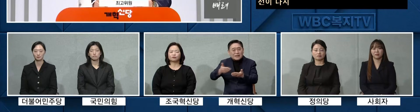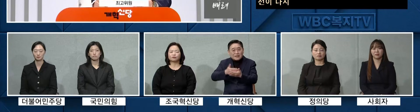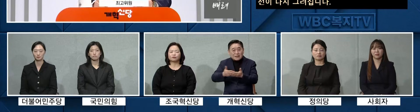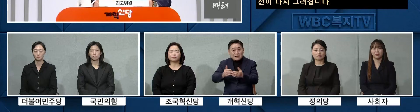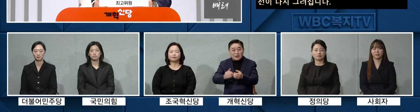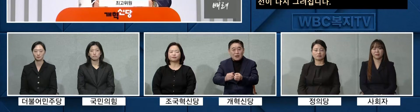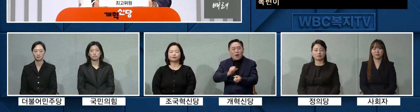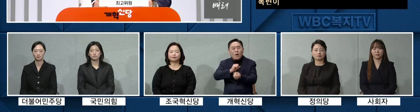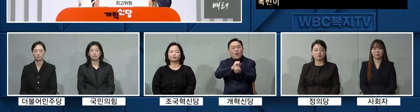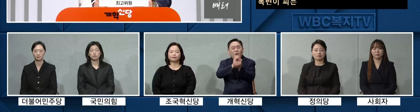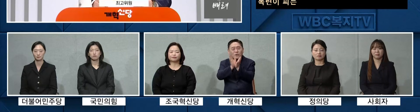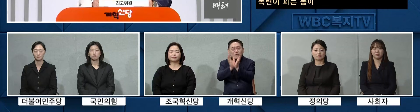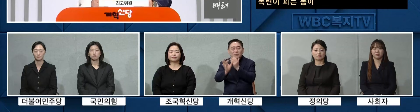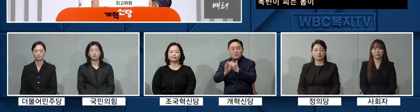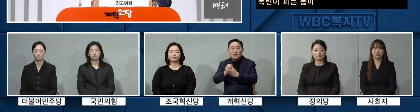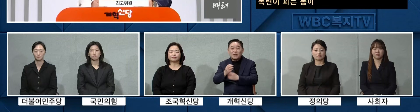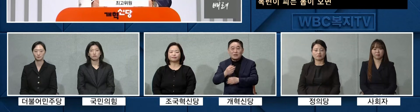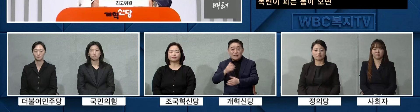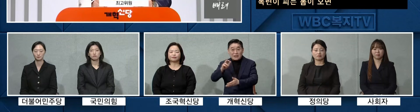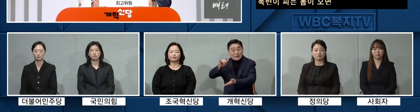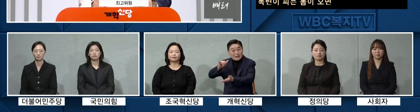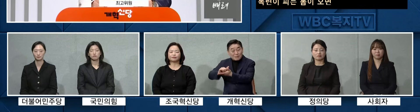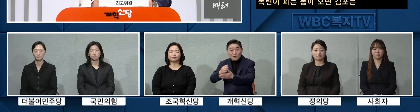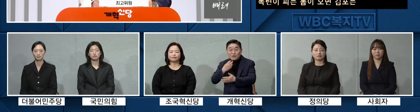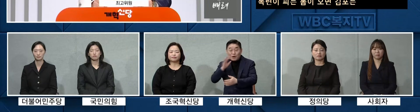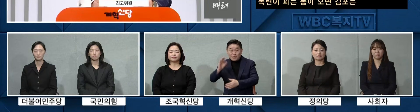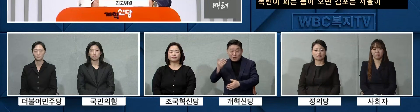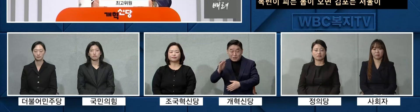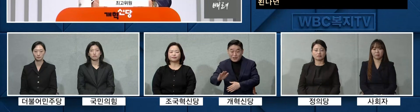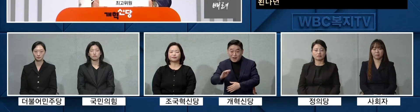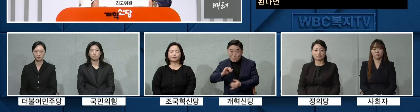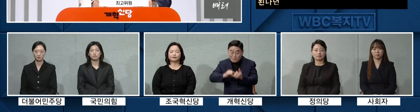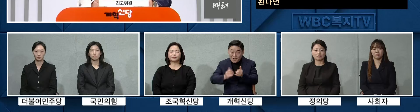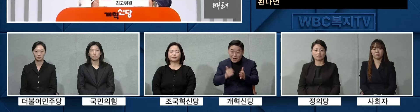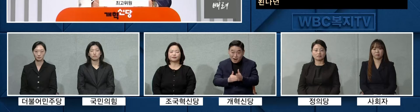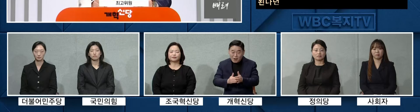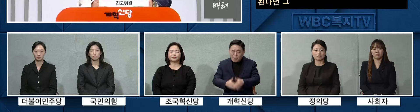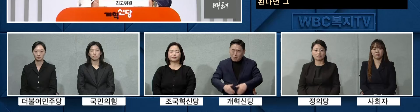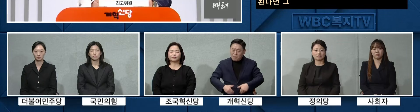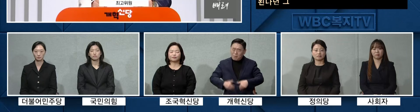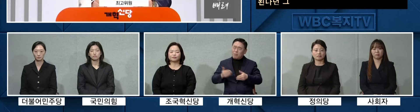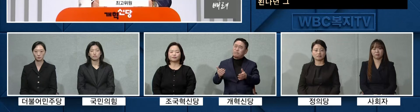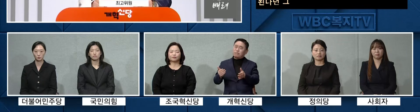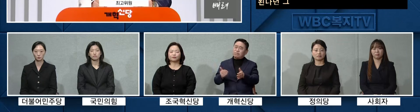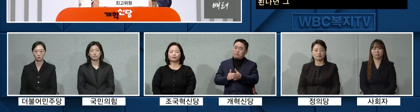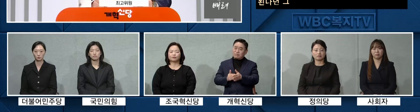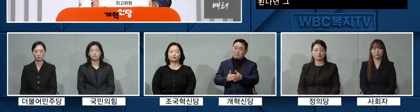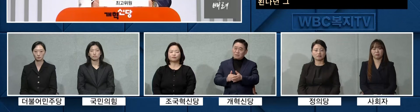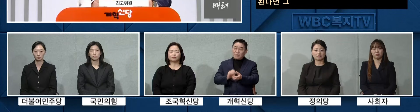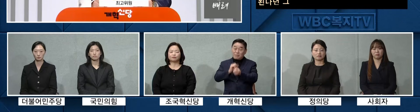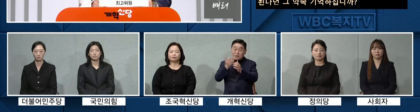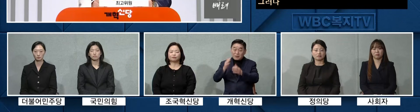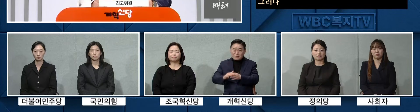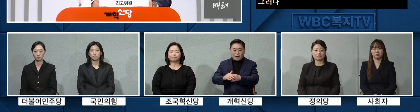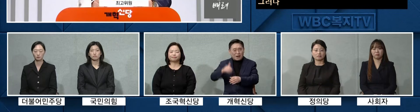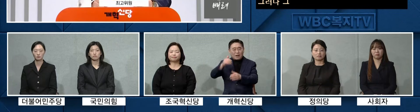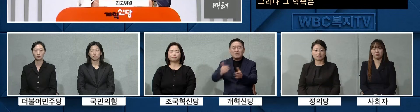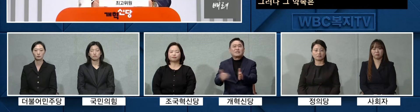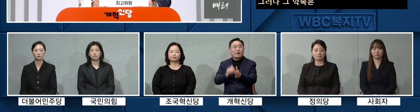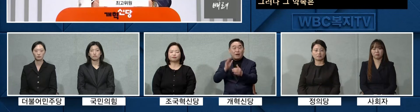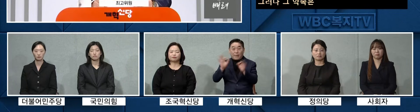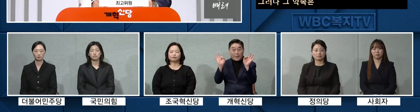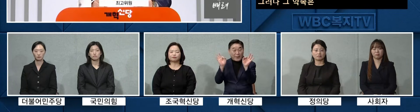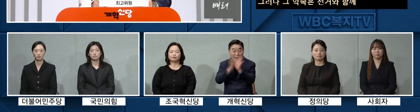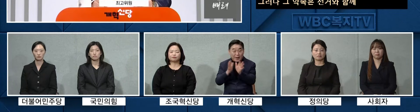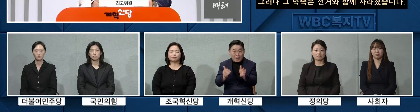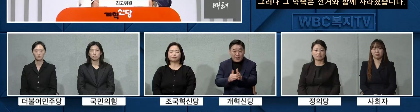서울이 된다던 그 약속 기억하십니까? 봄도 왔고 목련도 피었습니다. 그러나 그 약속은 선거와 함께 사라졌습니다.